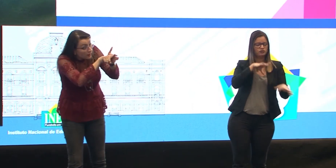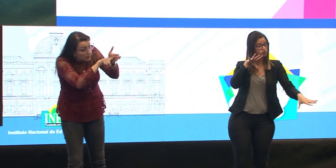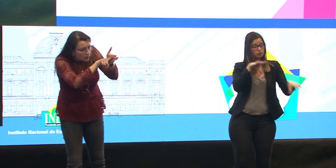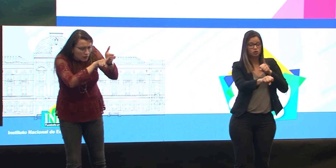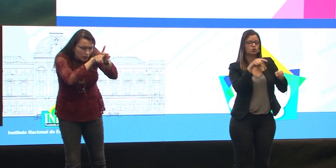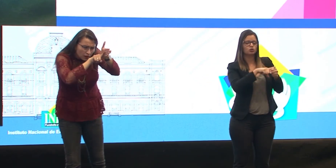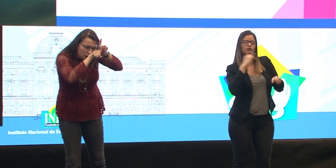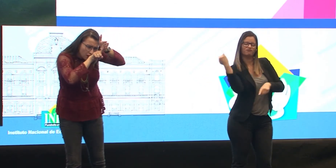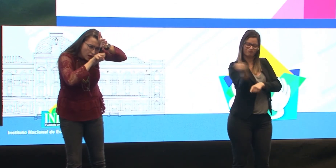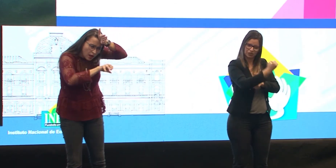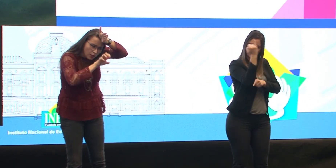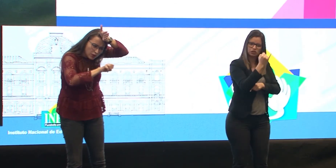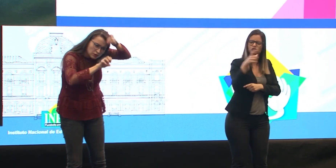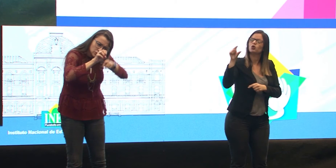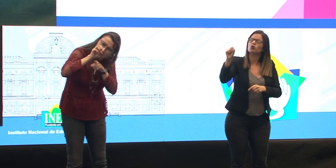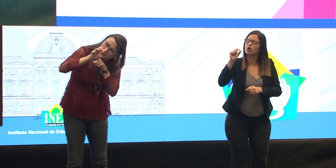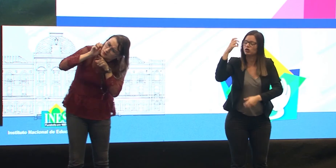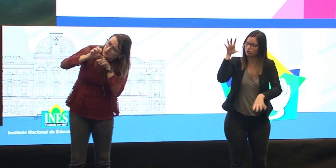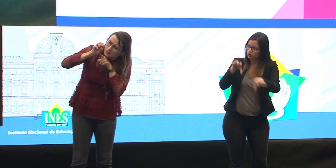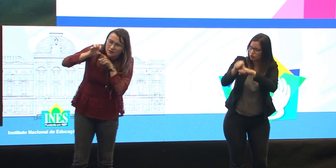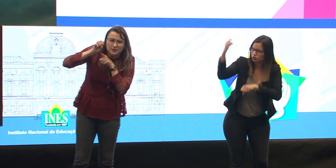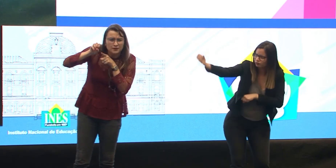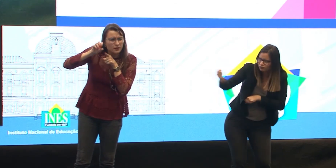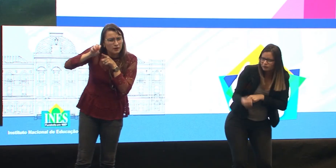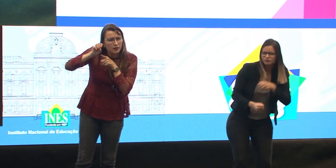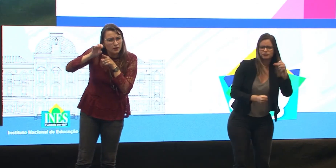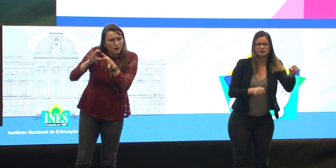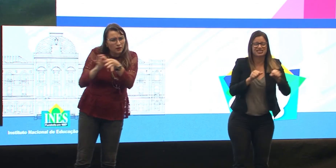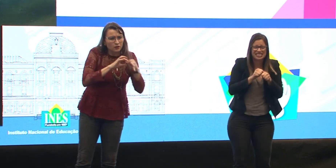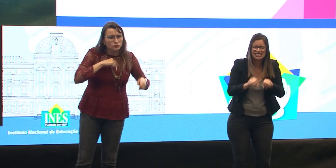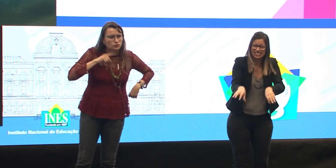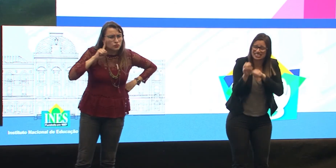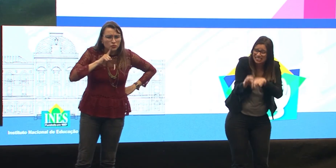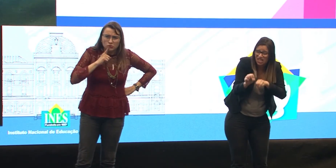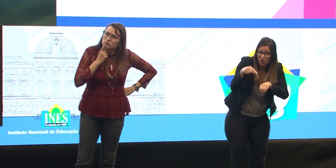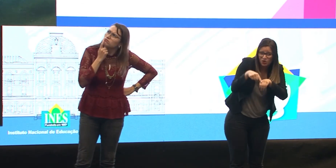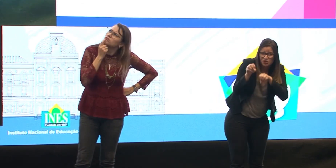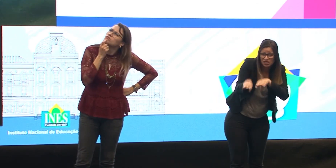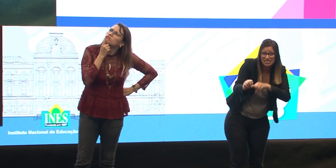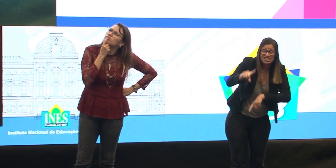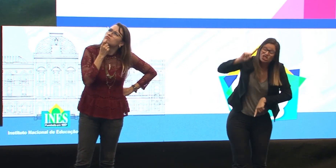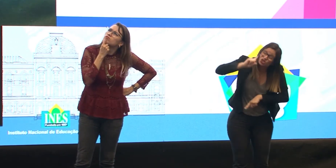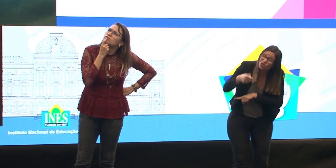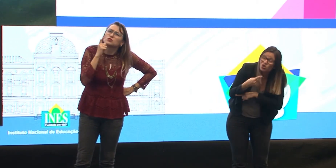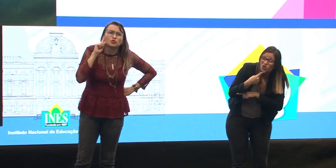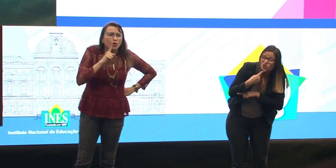parceiros, trabalharmos em conjuntos nas pesquisas voltadas à educação,